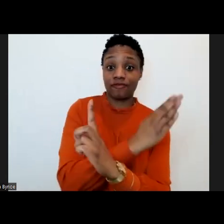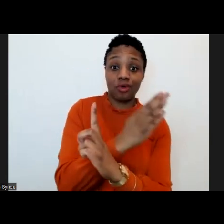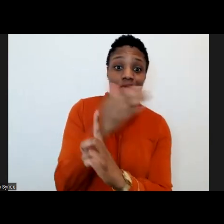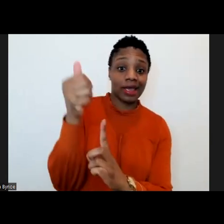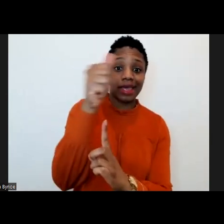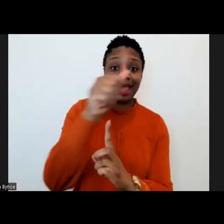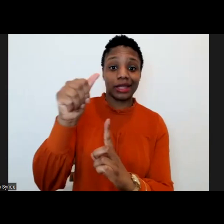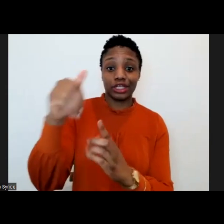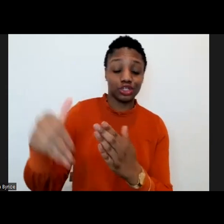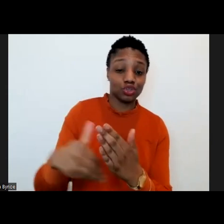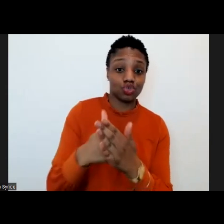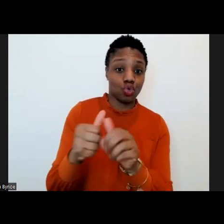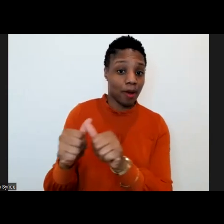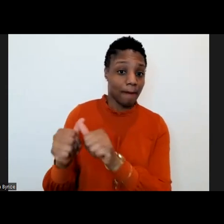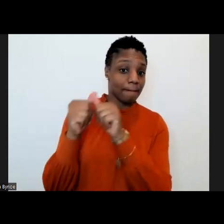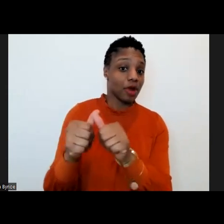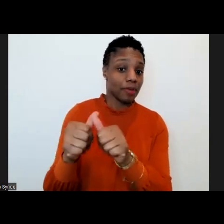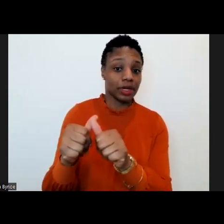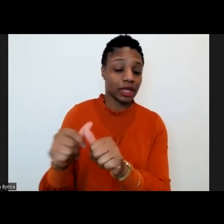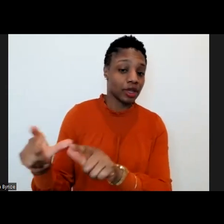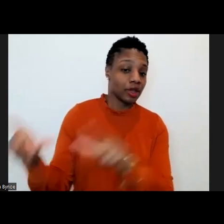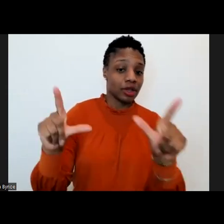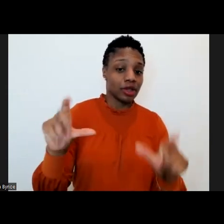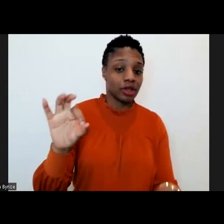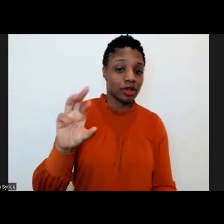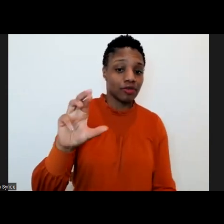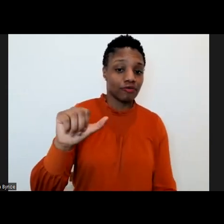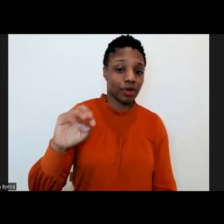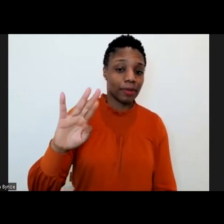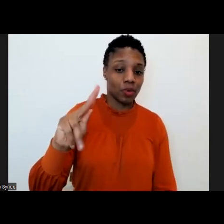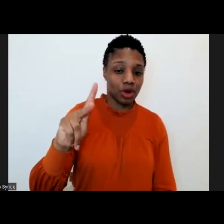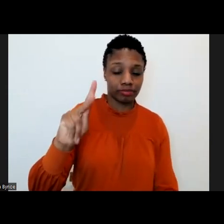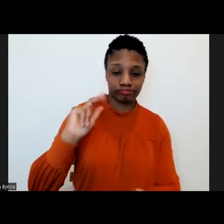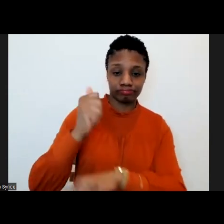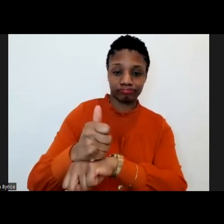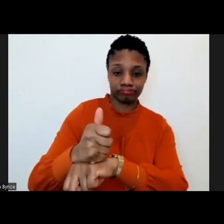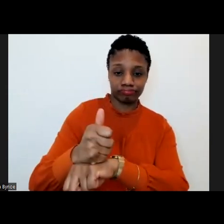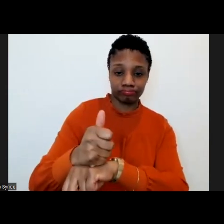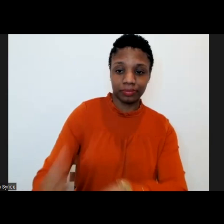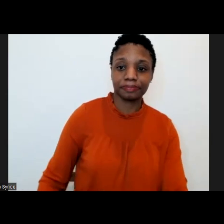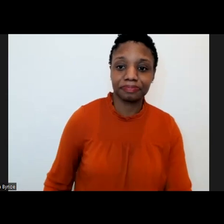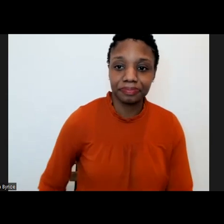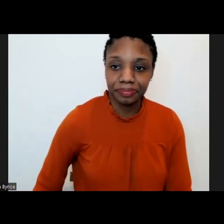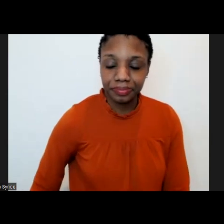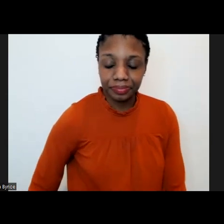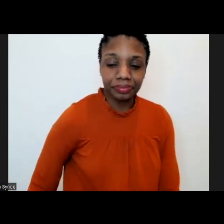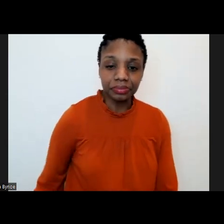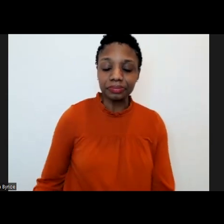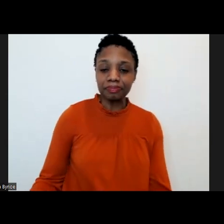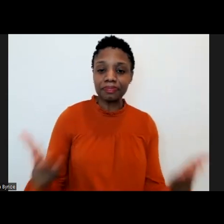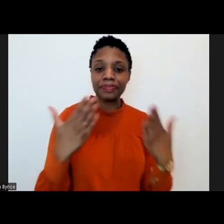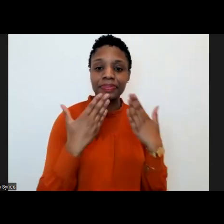nuevos permisos para un marco nuevo de permisos para que caiga en lugar